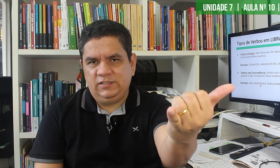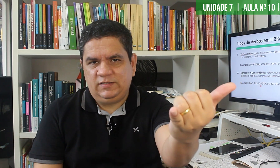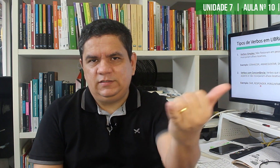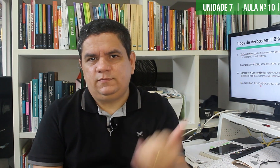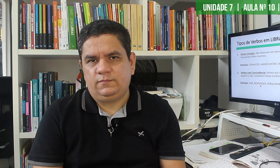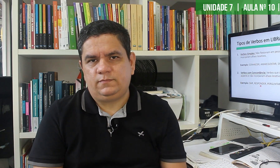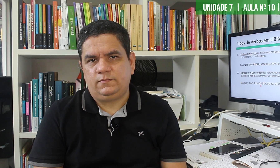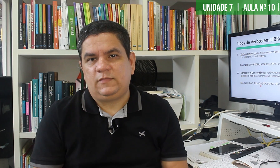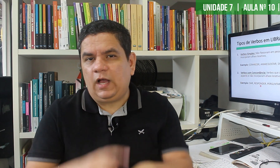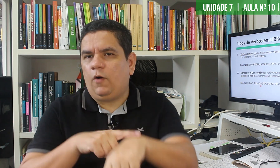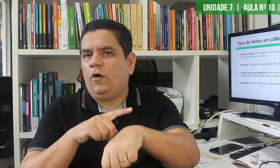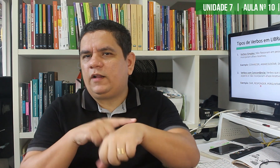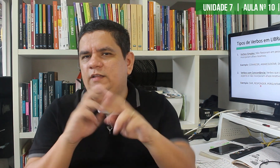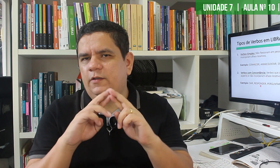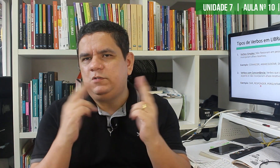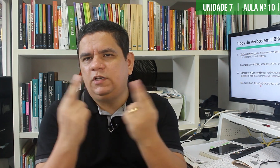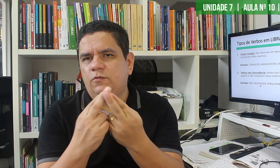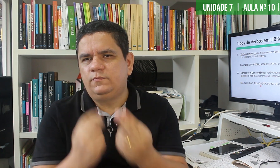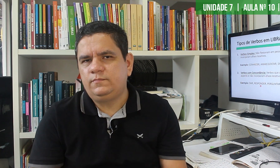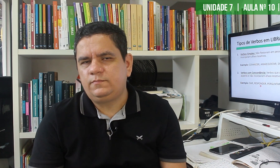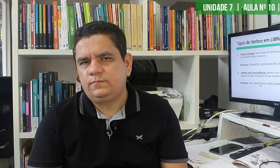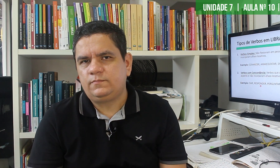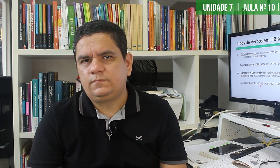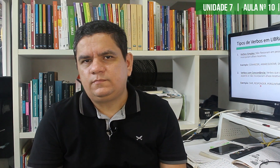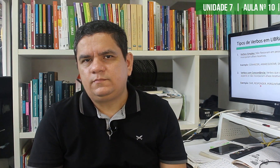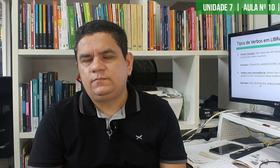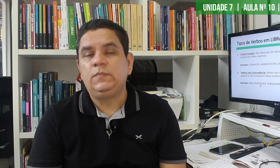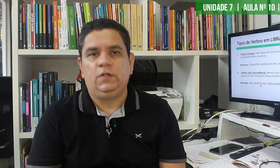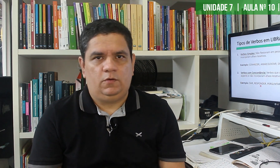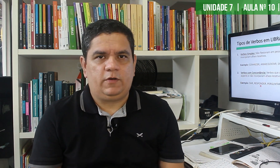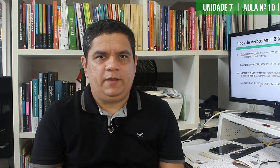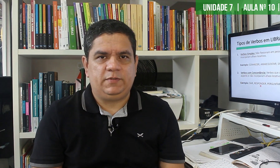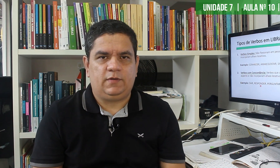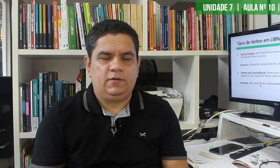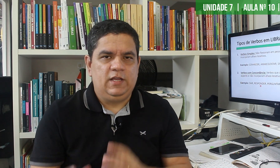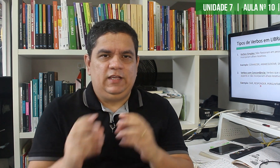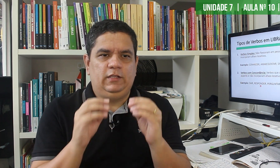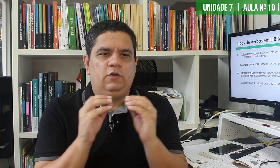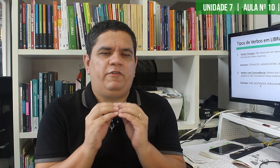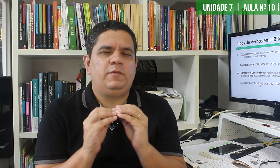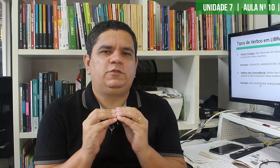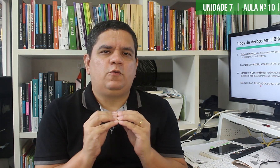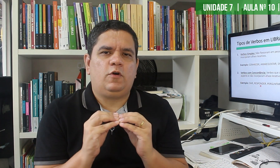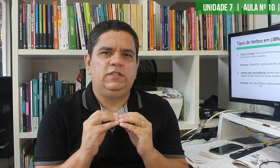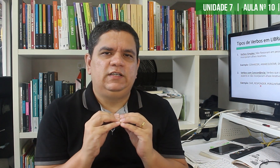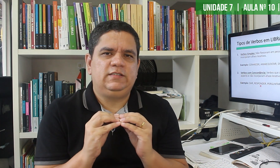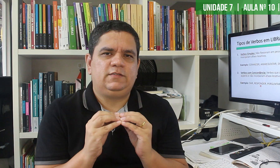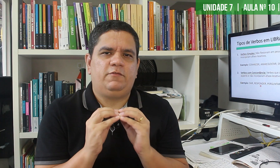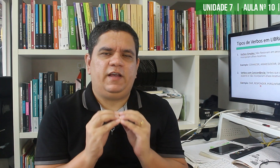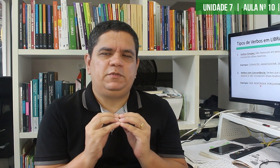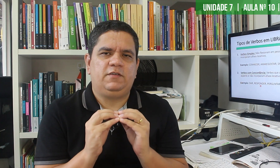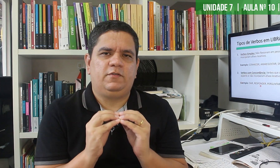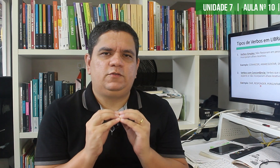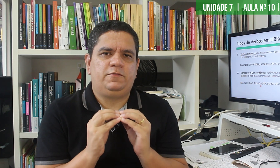disse a hora da reunião? Ok, pessoal? Então, verbo de concordância são verbos que vão